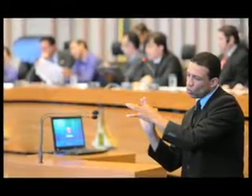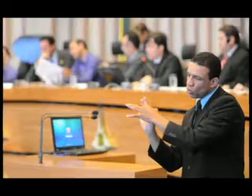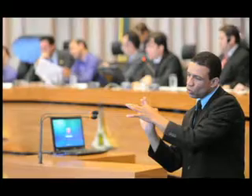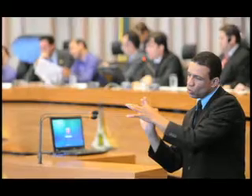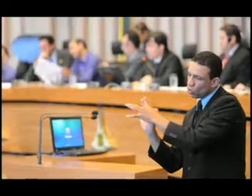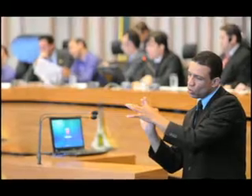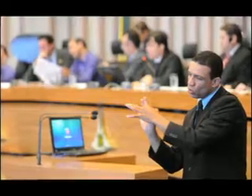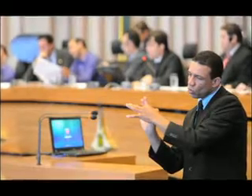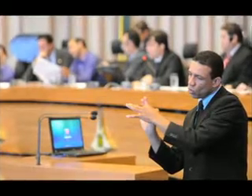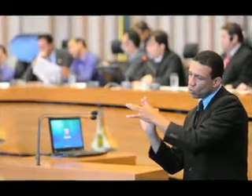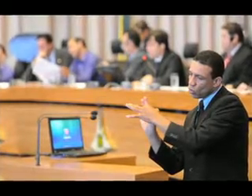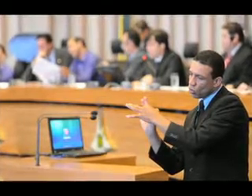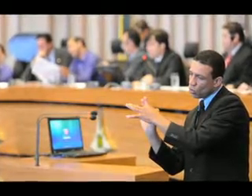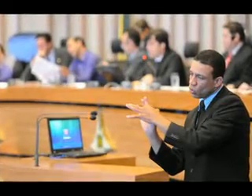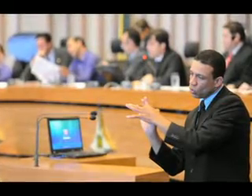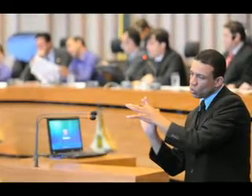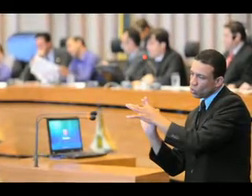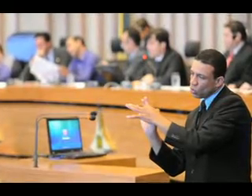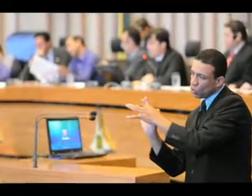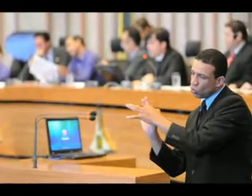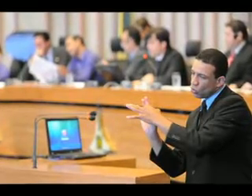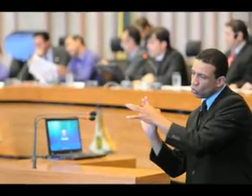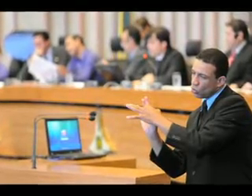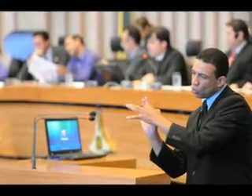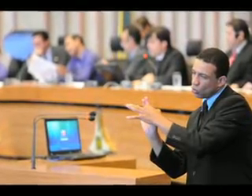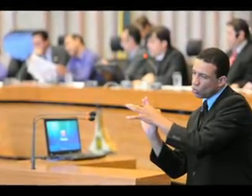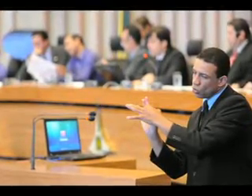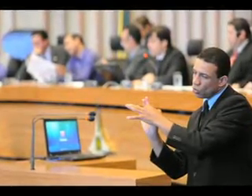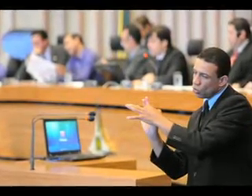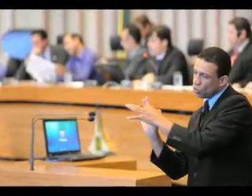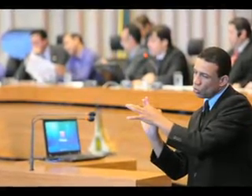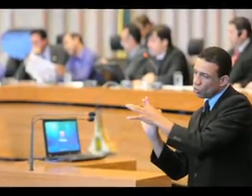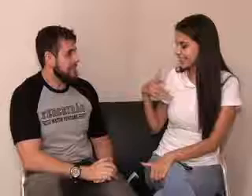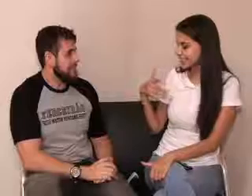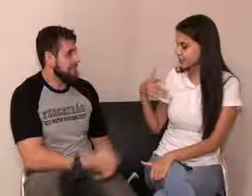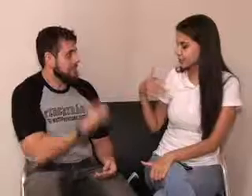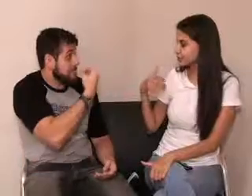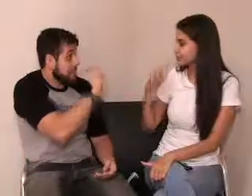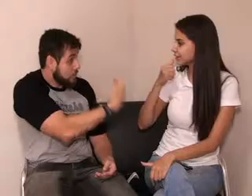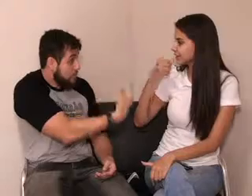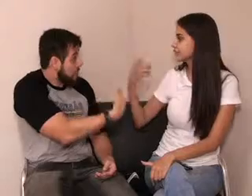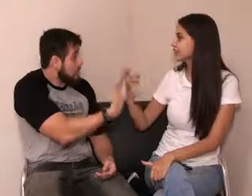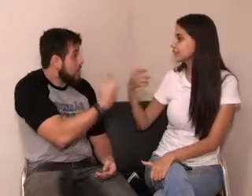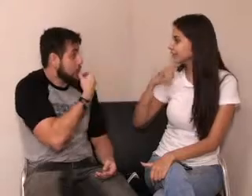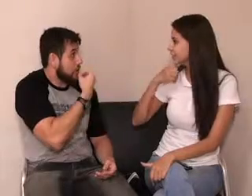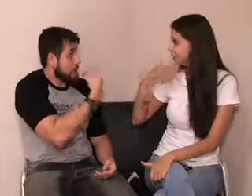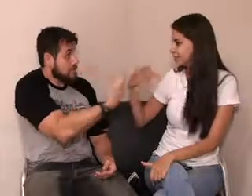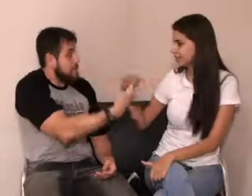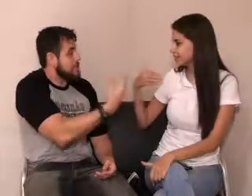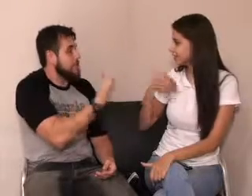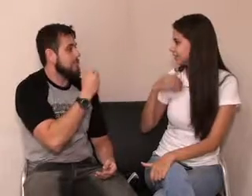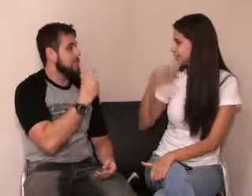ideias e fatos, oriundos da comunidade de pessoas surdas no Brasil. Como em qualquer língua, também na Libras